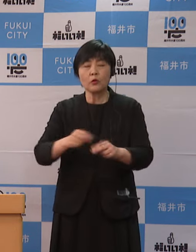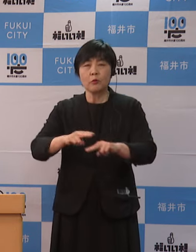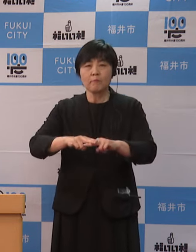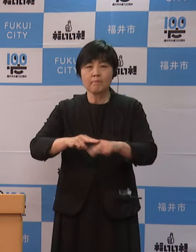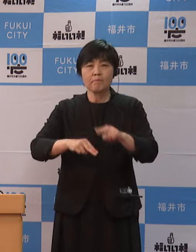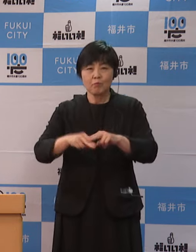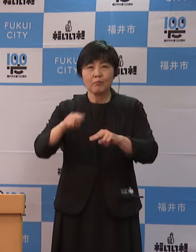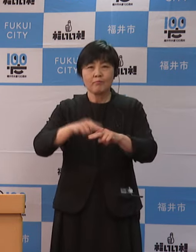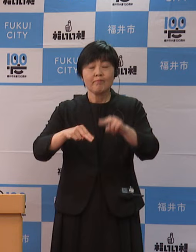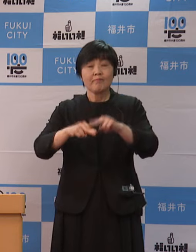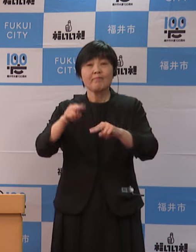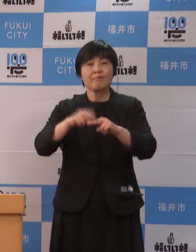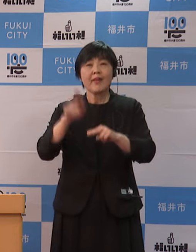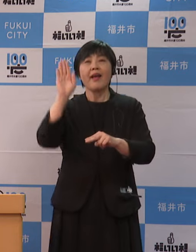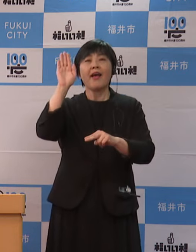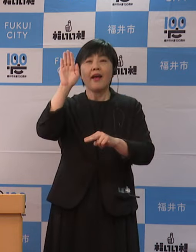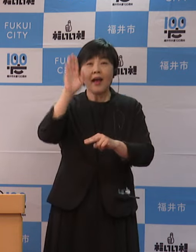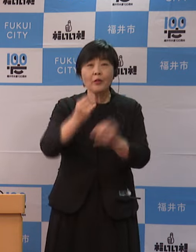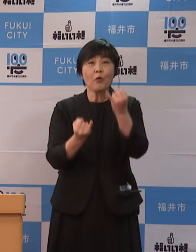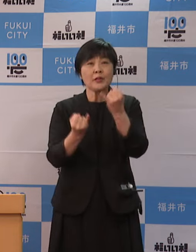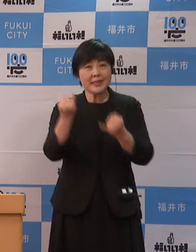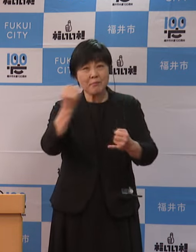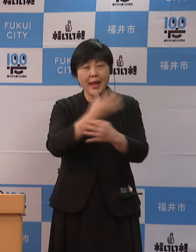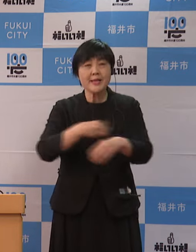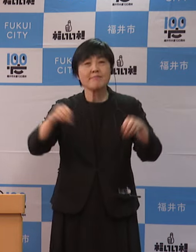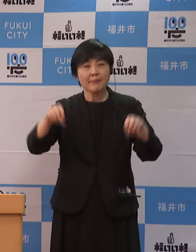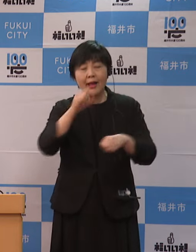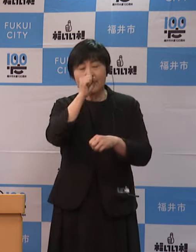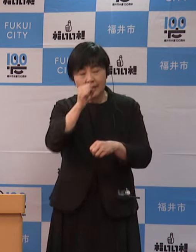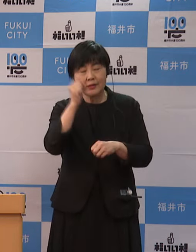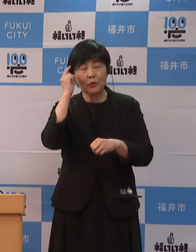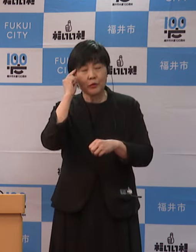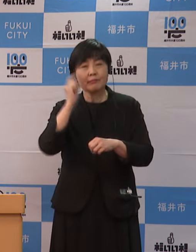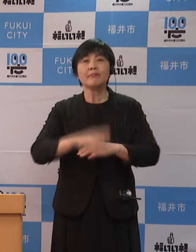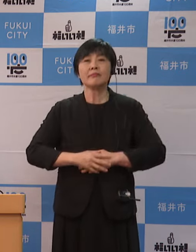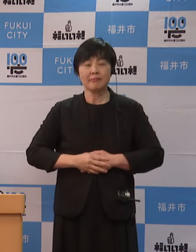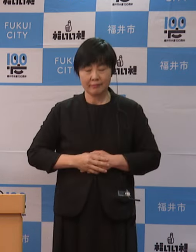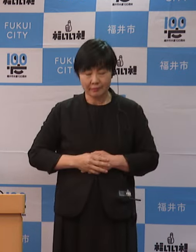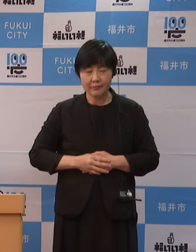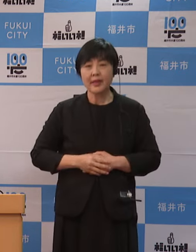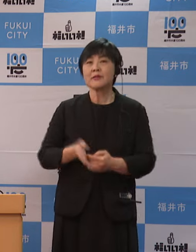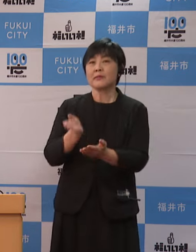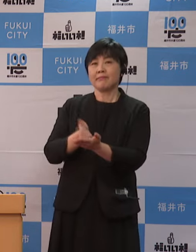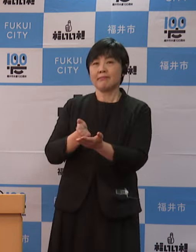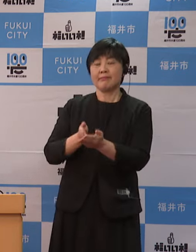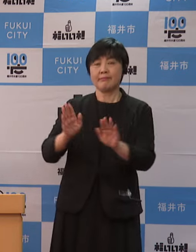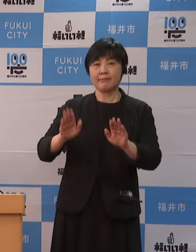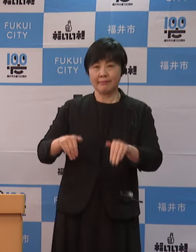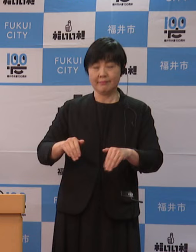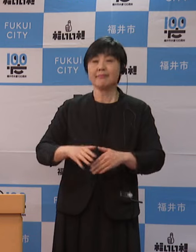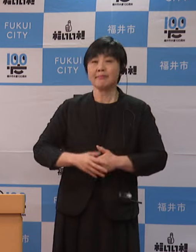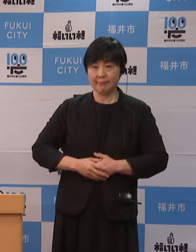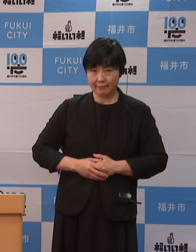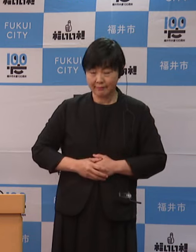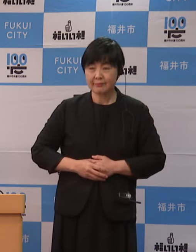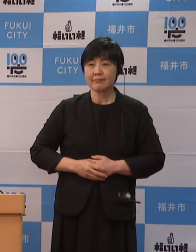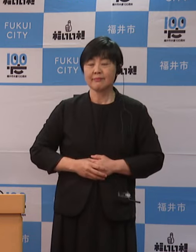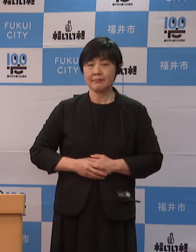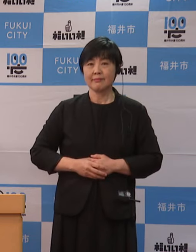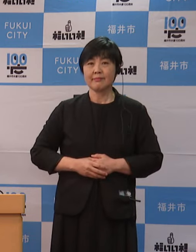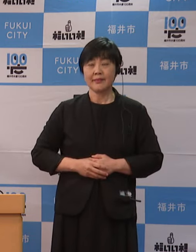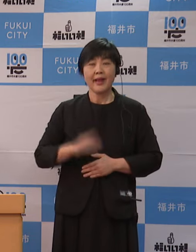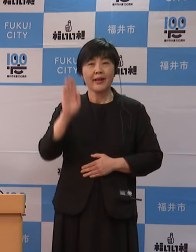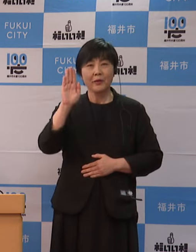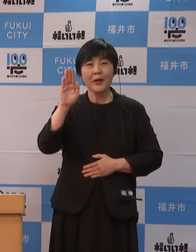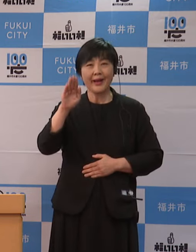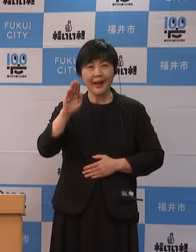妹関係にはなるのかなということも申し上げて、今回、まあ、これから姉